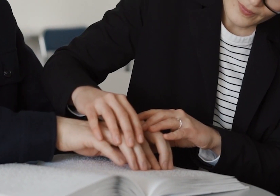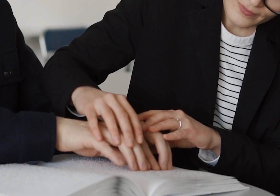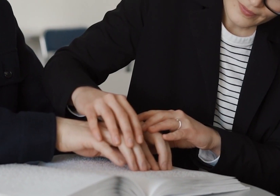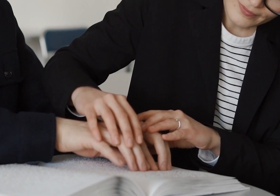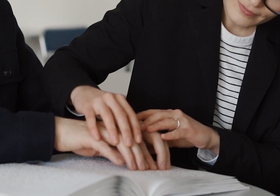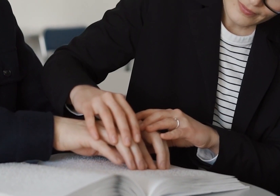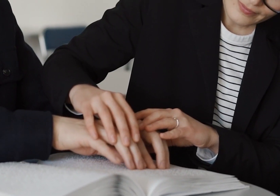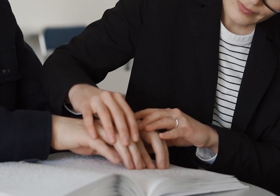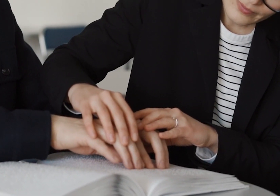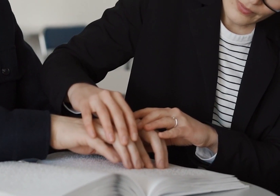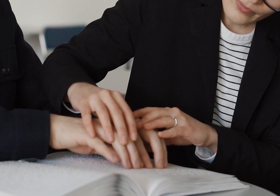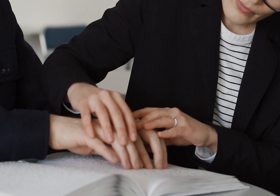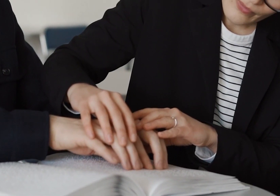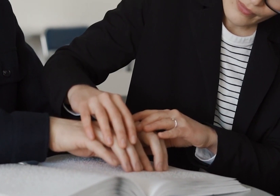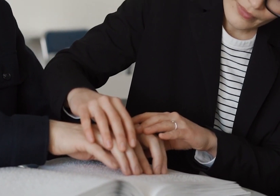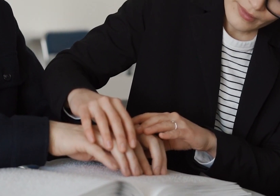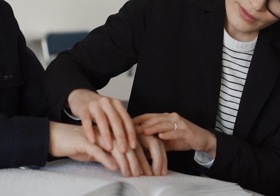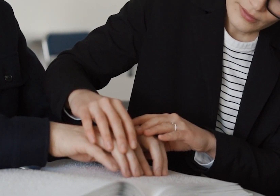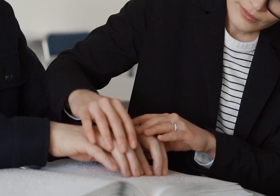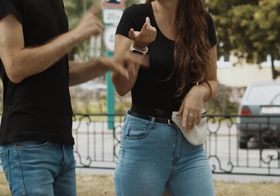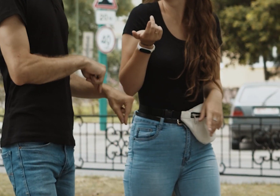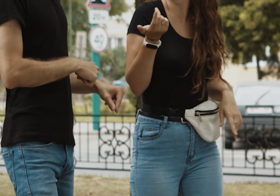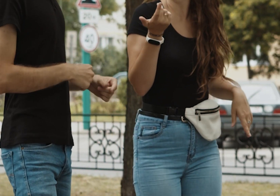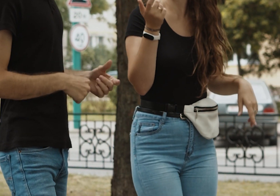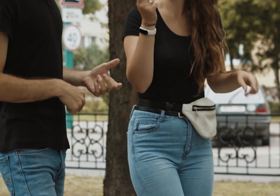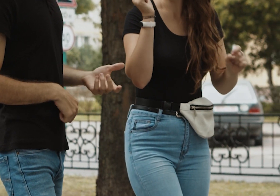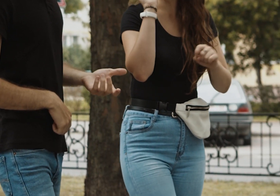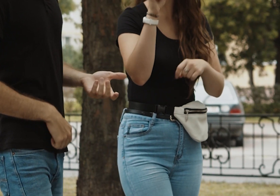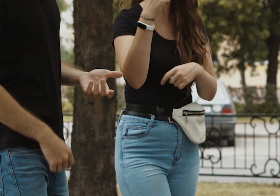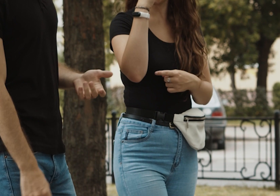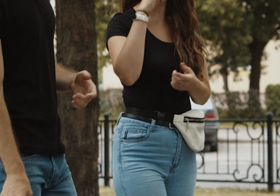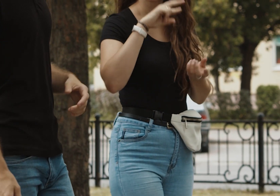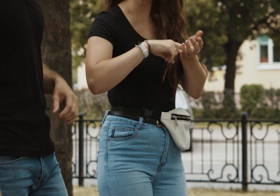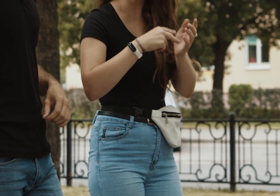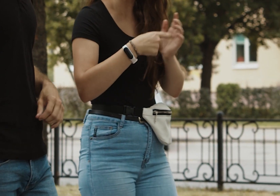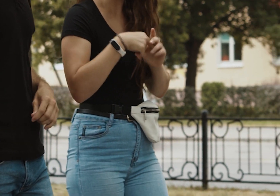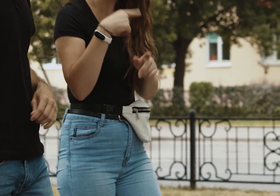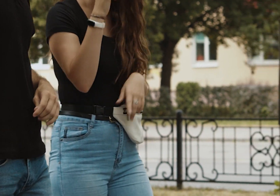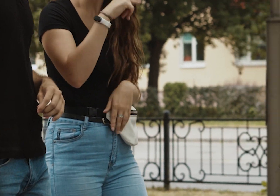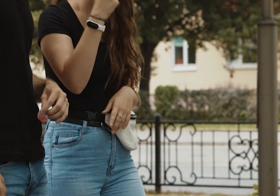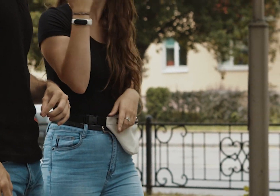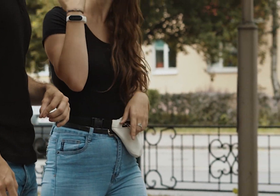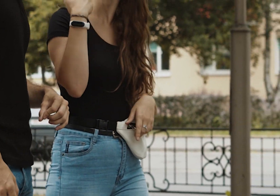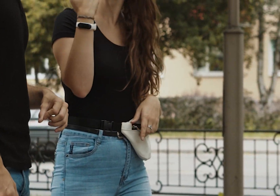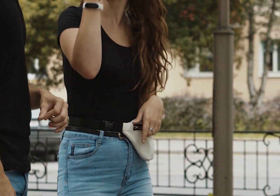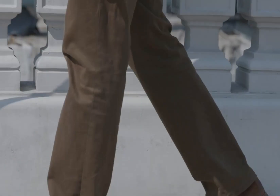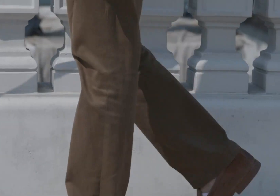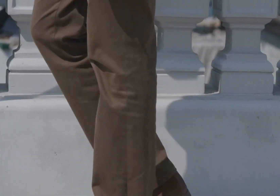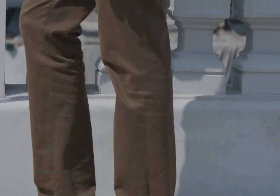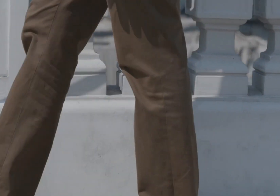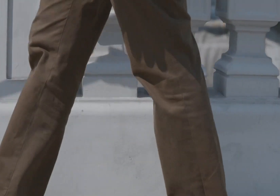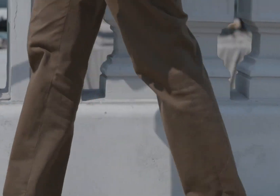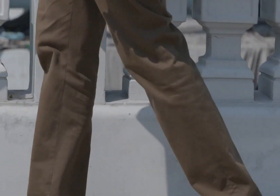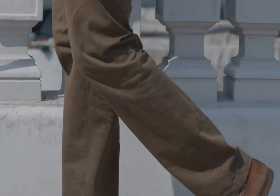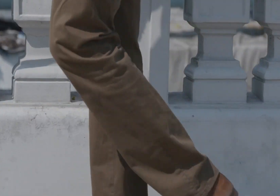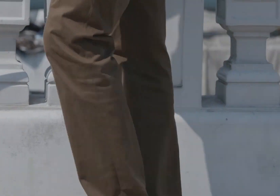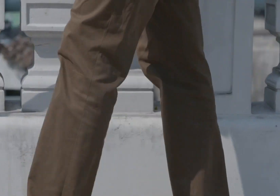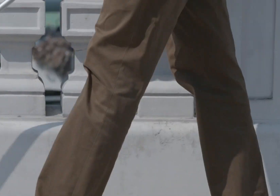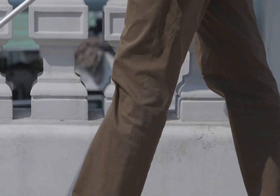el proyecto de integración en la localidad de las personas con cualquier tipo de discapacidad. Cabe señalar que su suplente es Teresita de